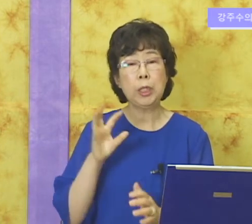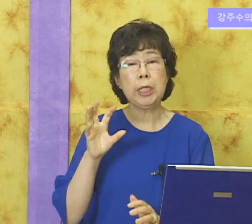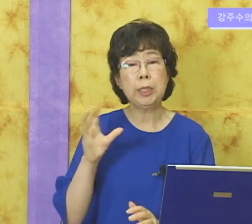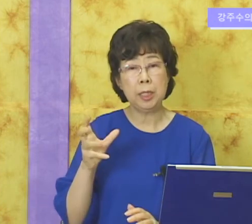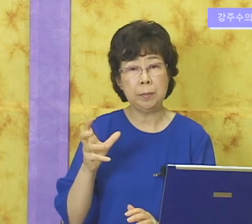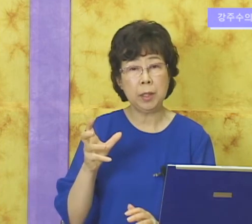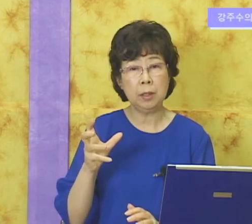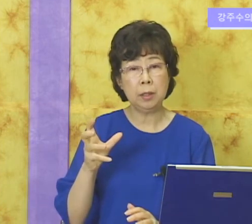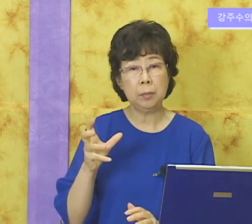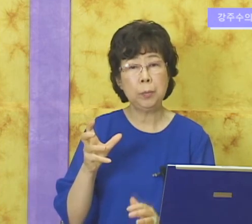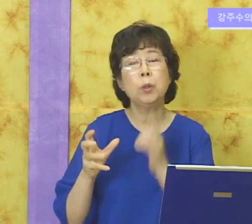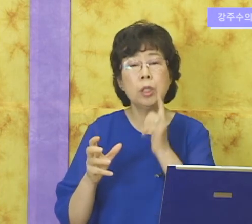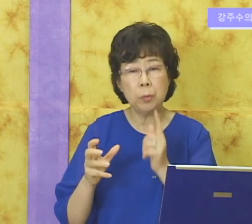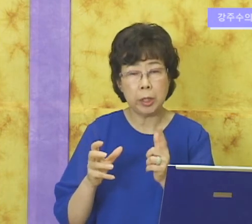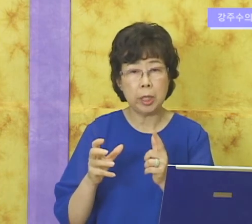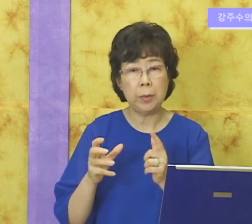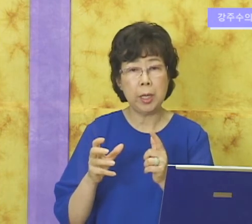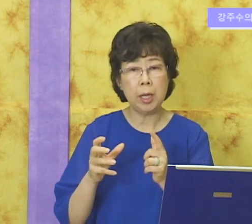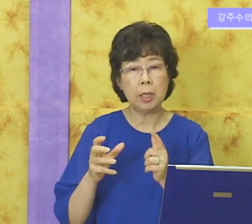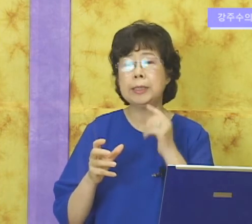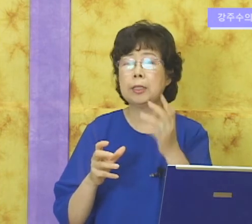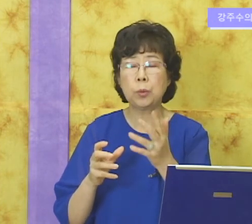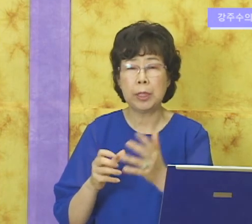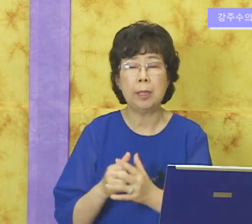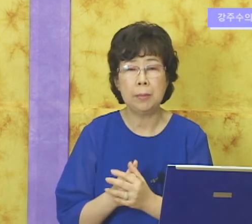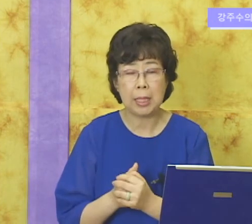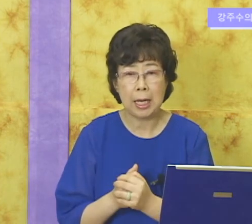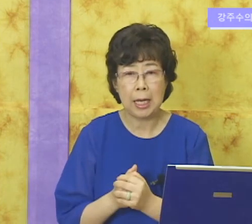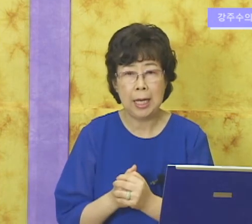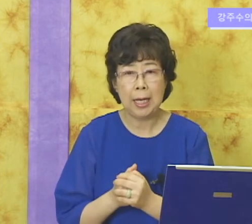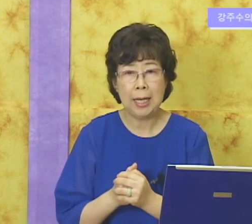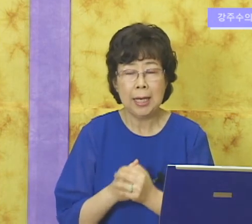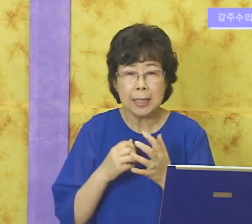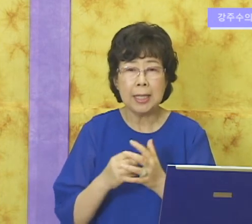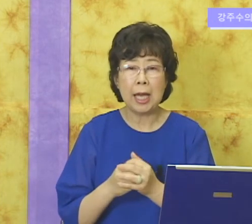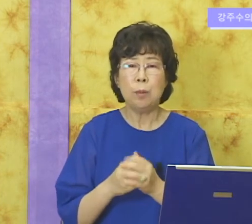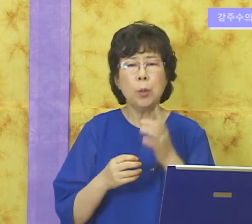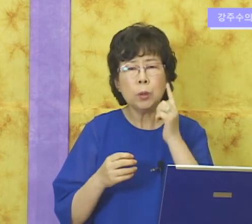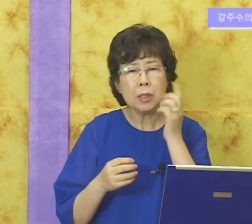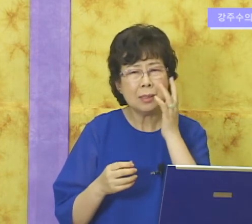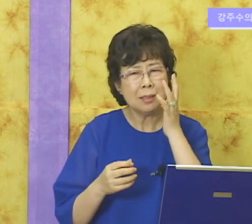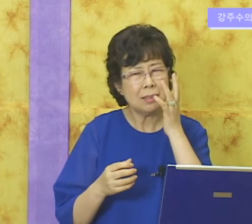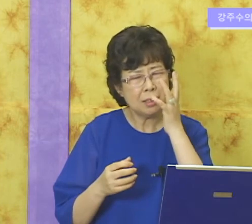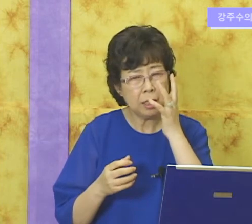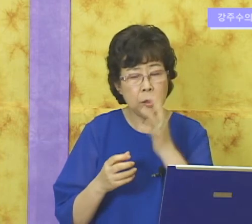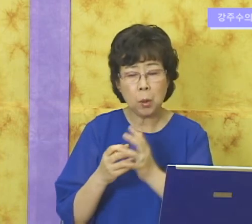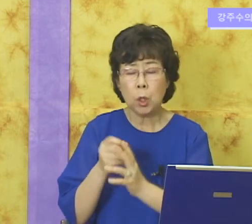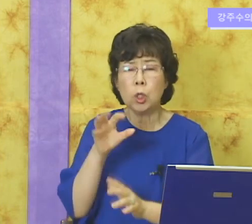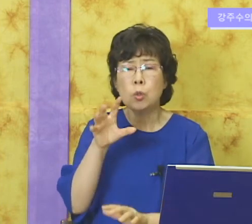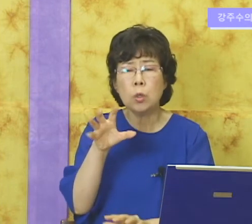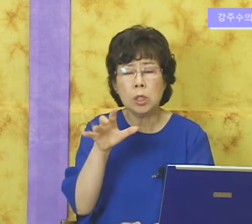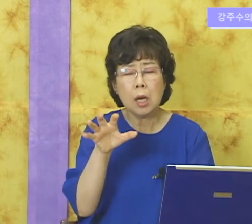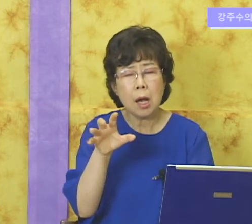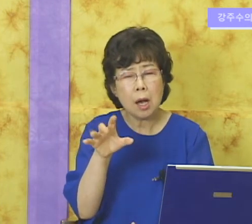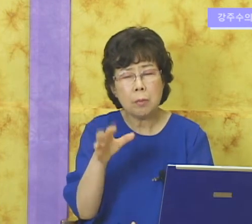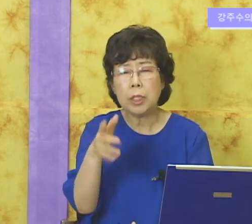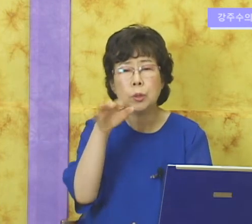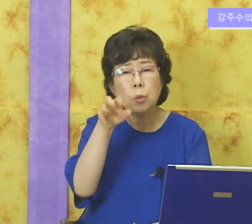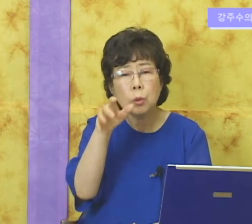손이 틀리면 표정을 보기 때문에 의사소통이 됩니다. 근데 표정은 틀리고 손을 아무리 손